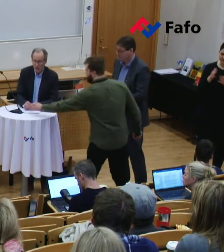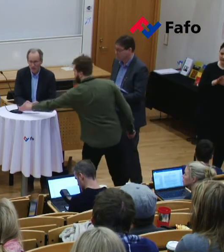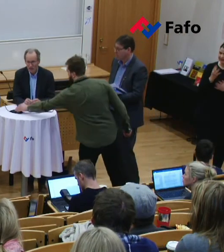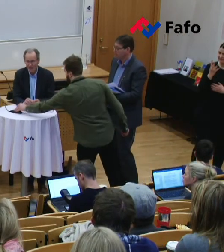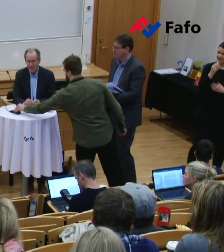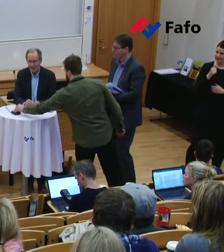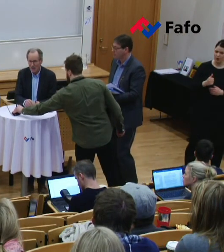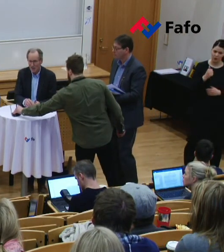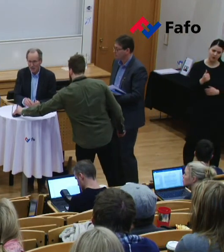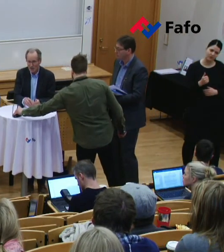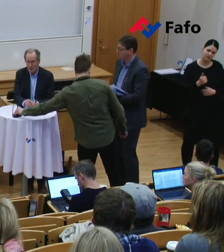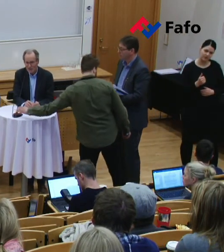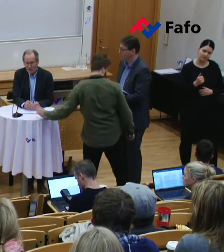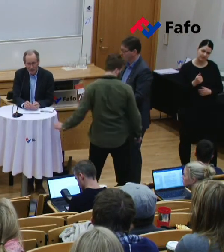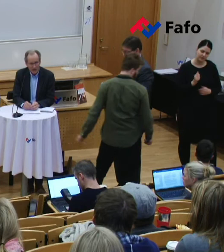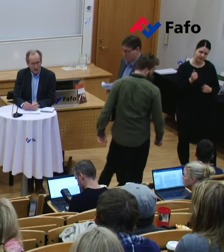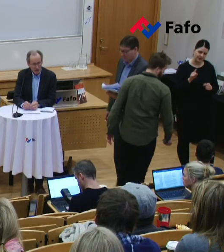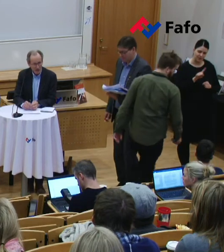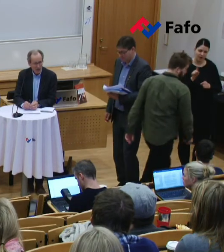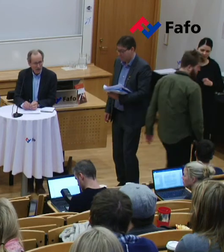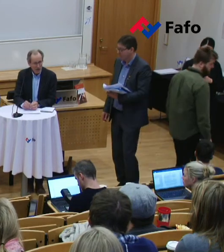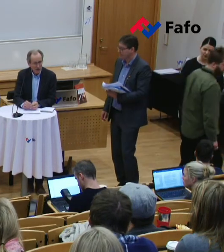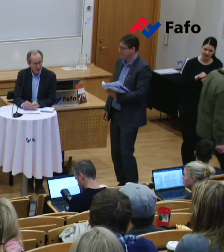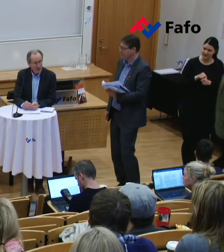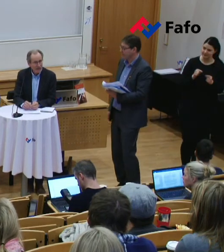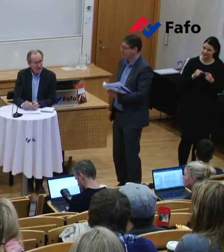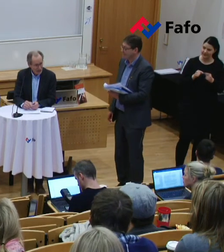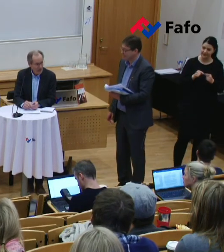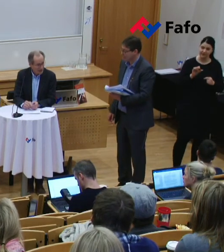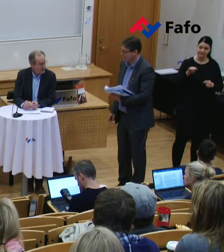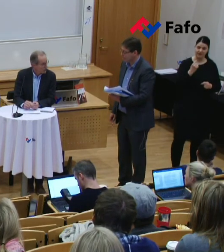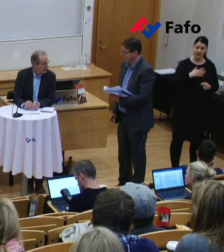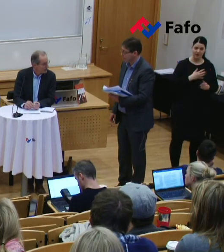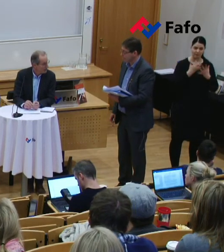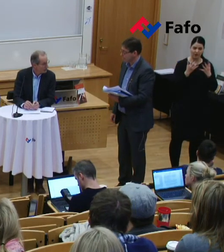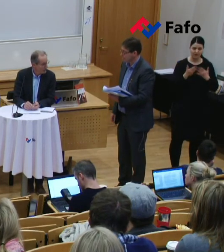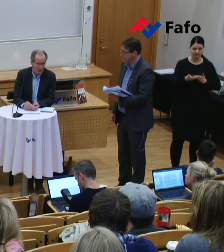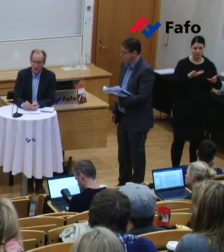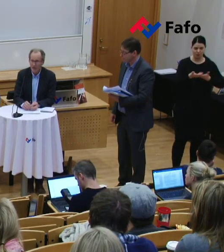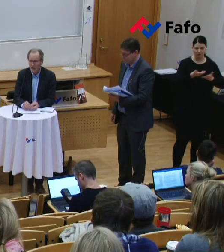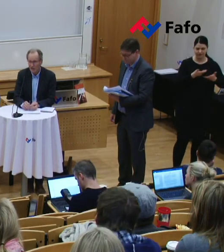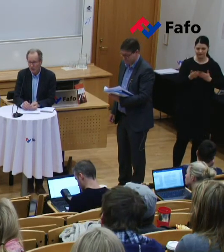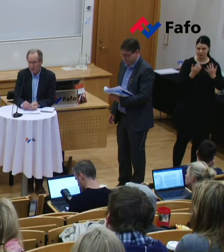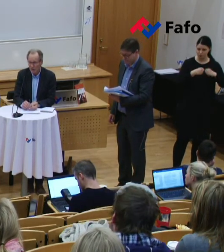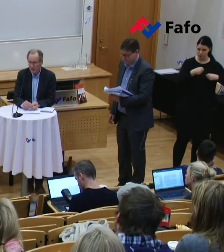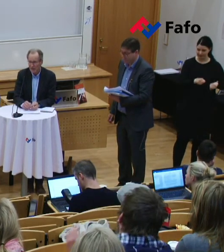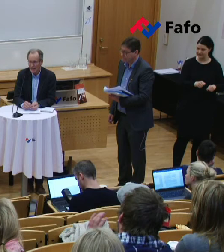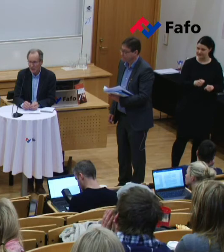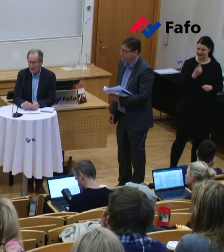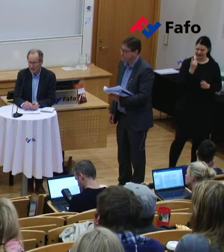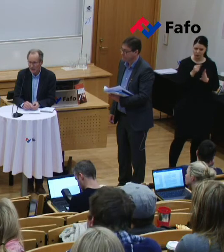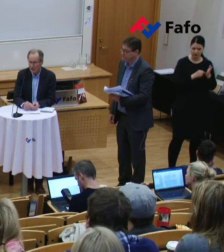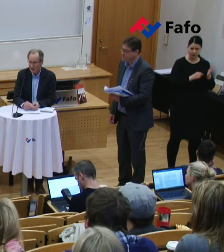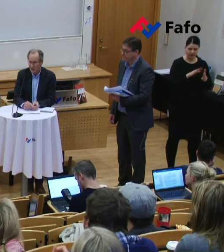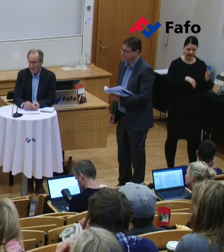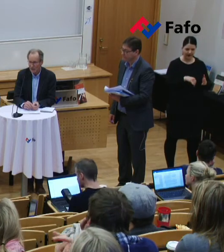mener den er over, men det er kanskje bare i begynnelsen. Og det er klart at man har mange samhandlingsprosjekter. Og en av utfordringene